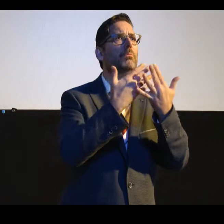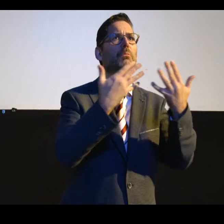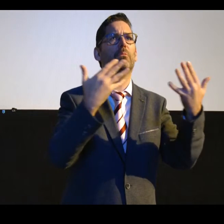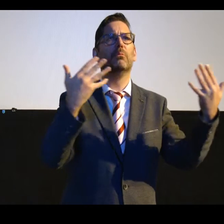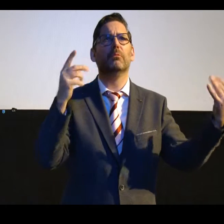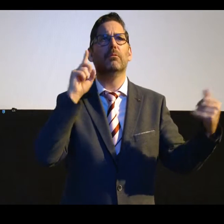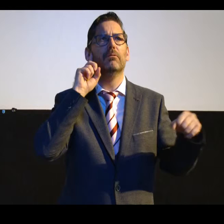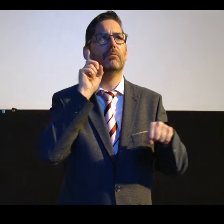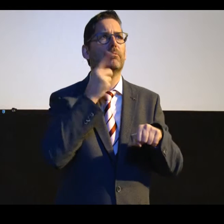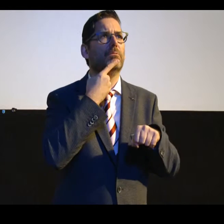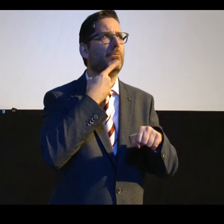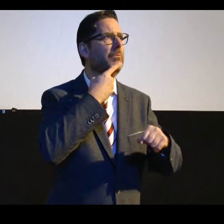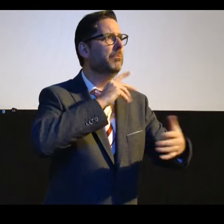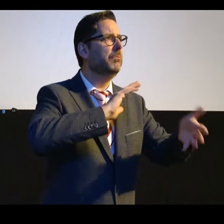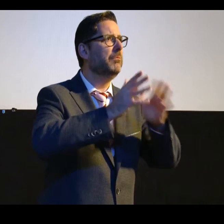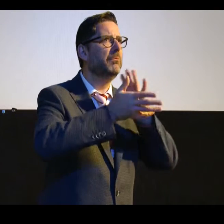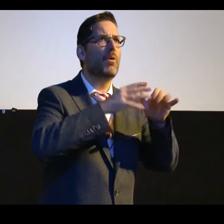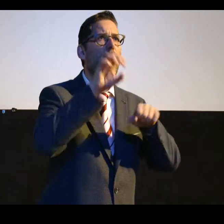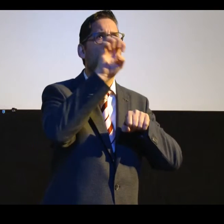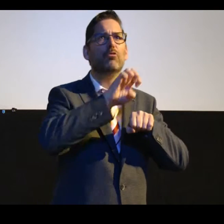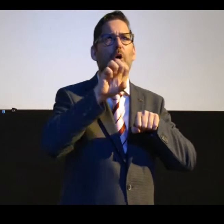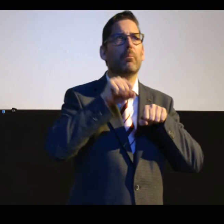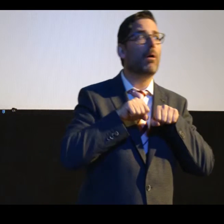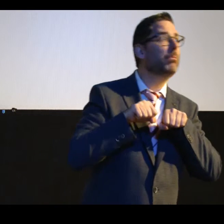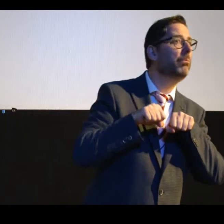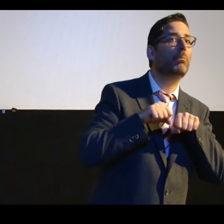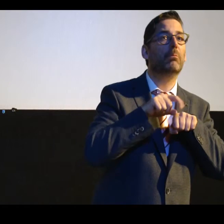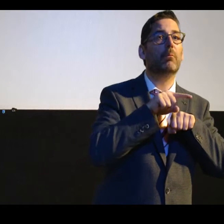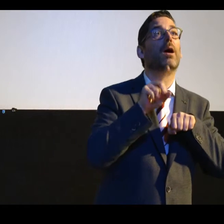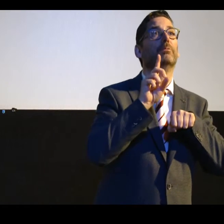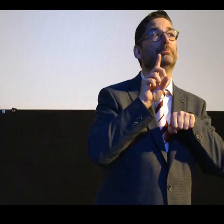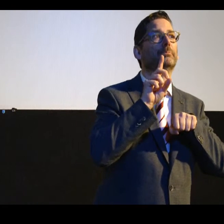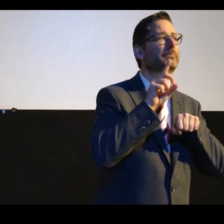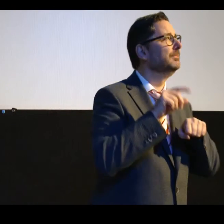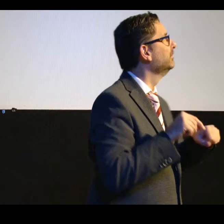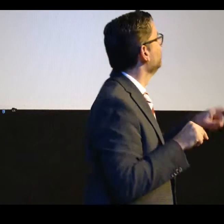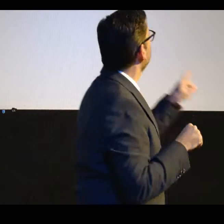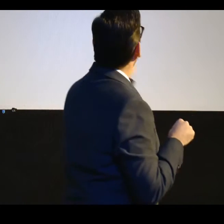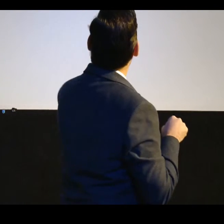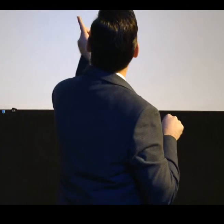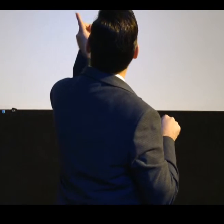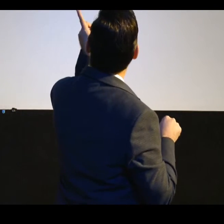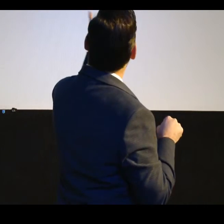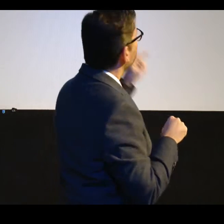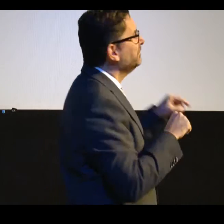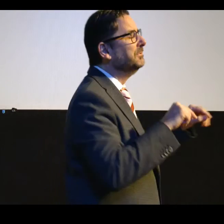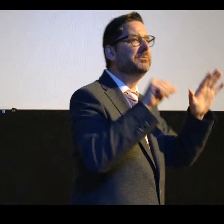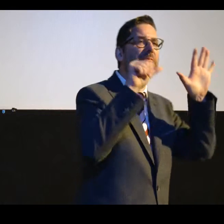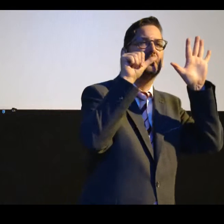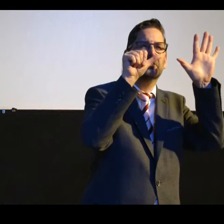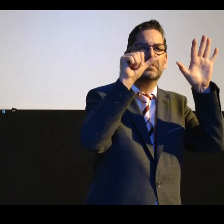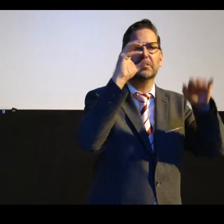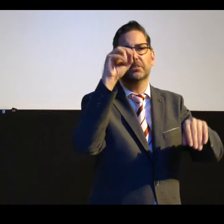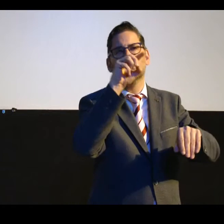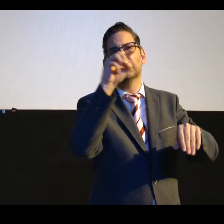Bueno, no sé en Canarias, en referencia a las estadísticas, cuántas personas signantes con discapacidad auditiva hay, pero esta es una